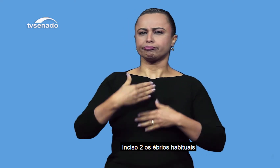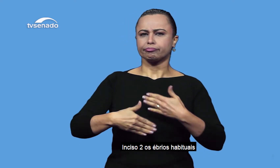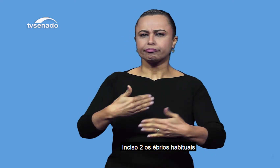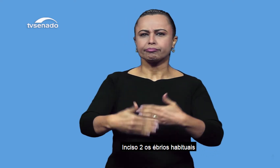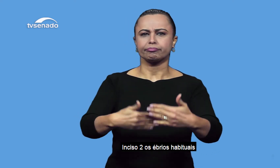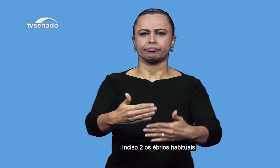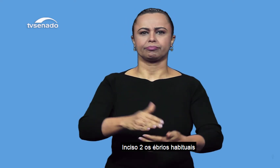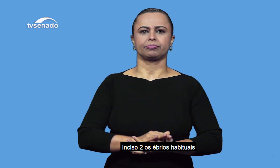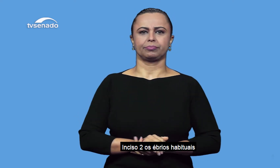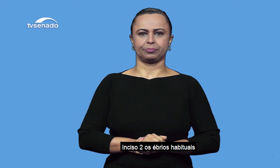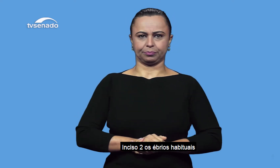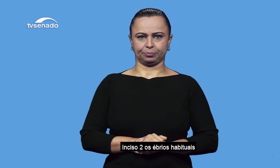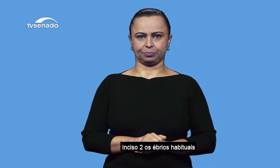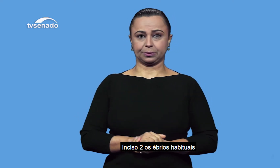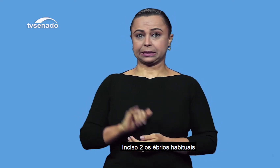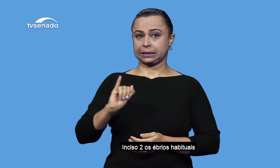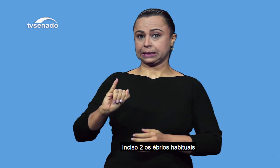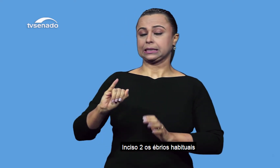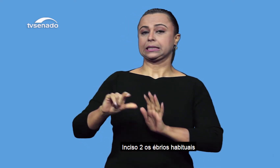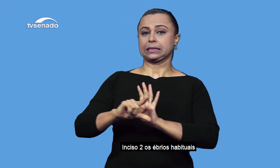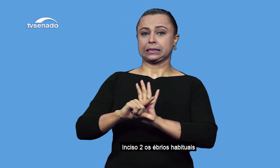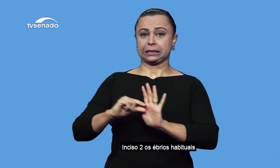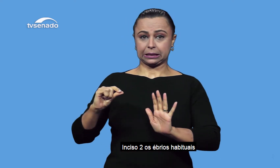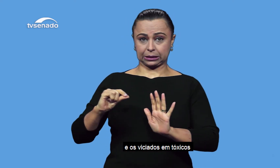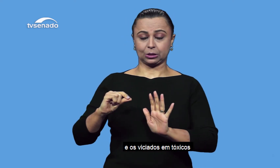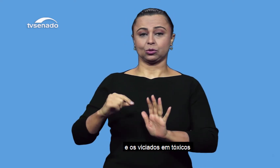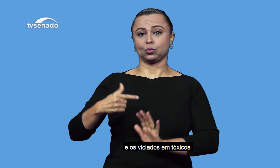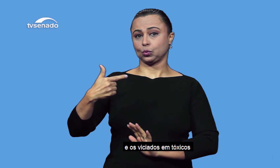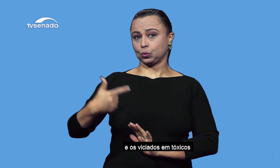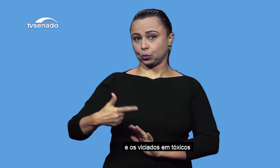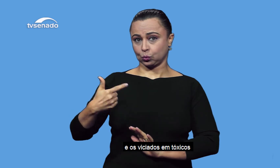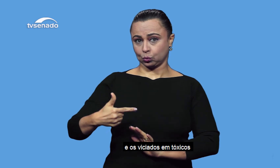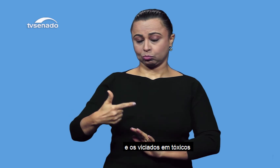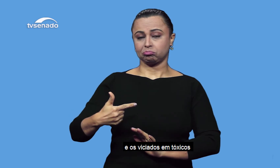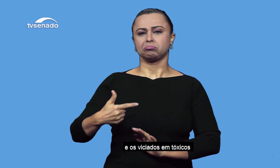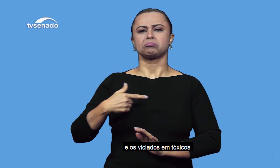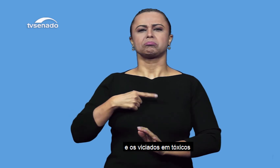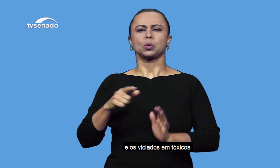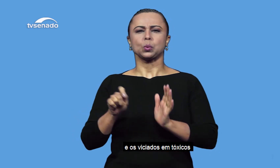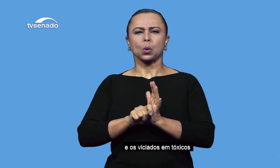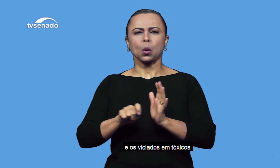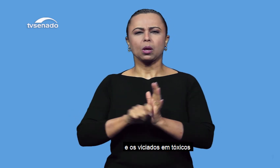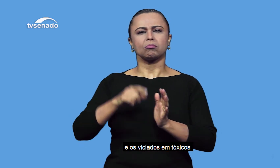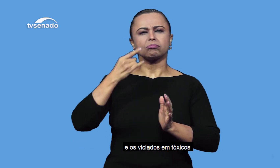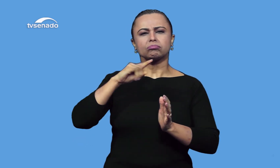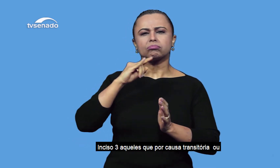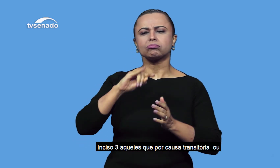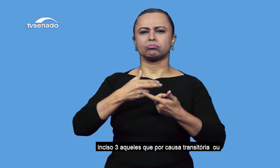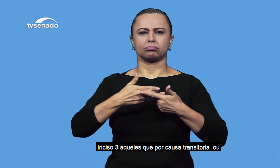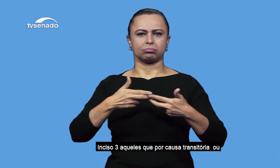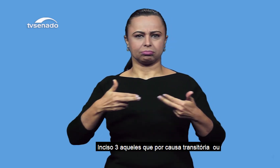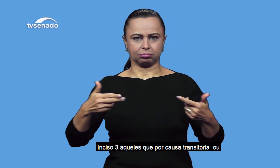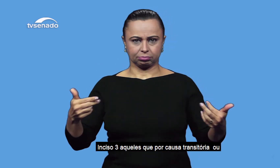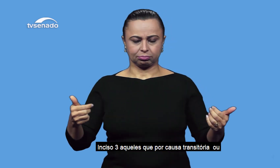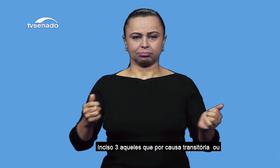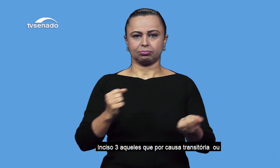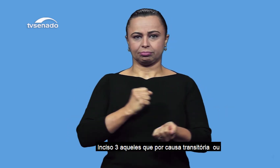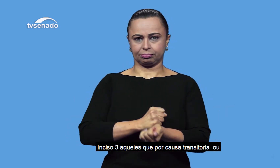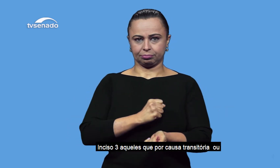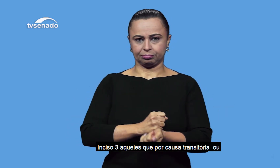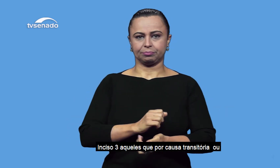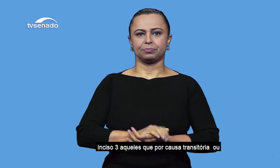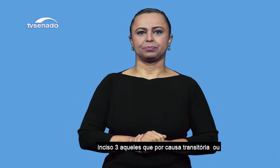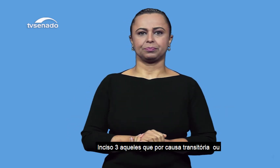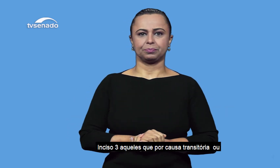inciso 2 os óbvios habituais e os viciados em tóxicos inciso 3